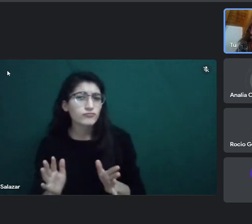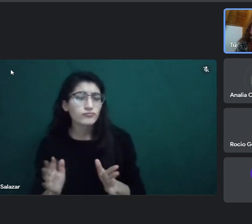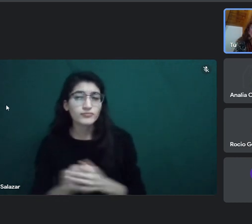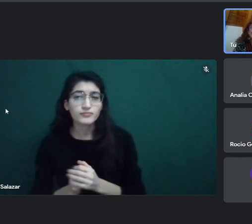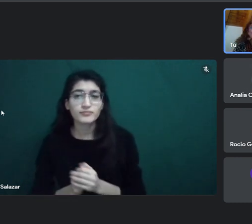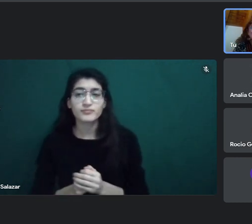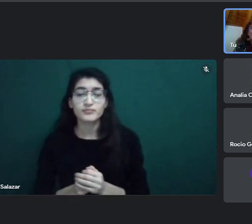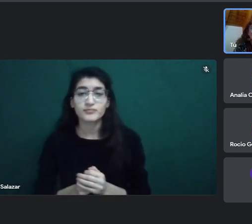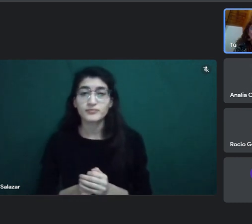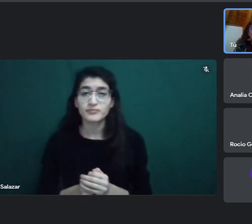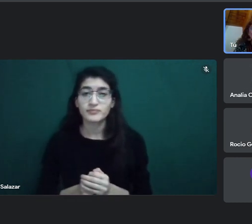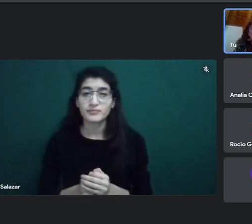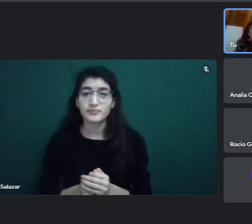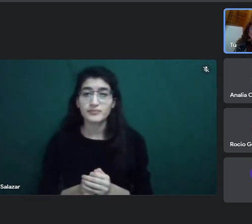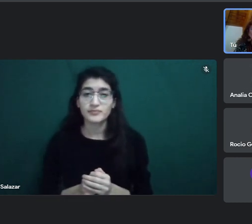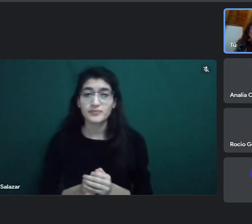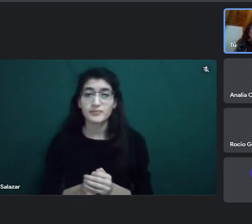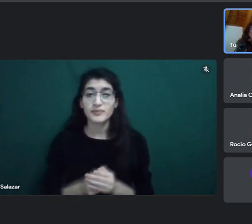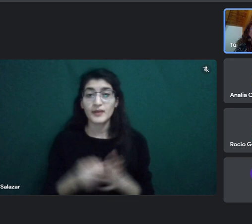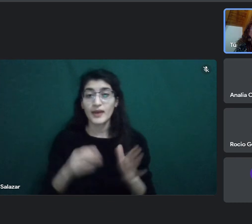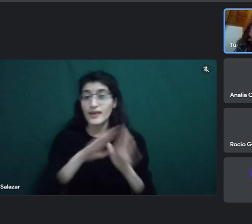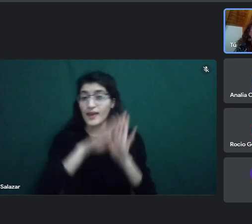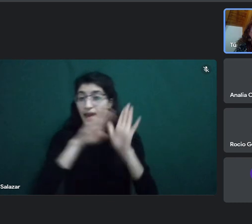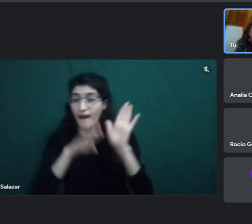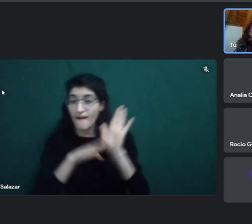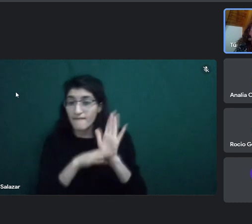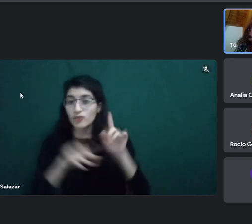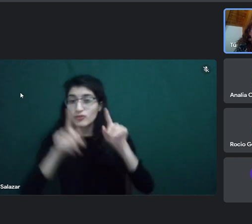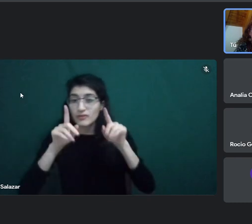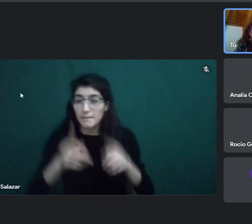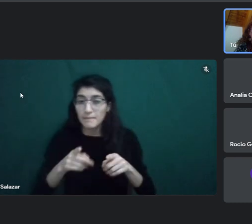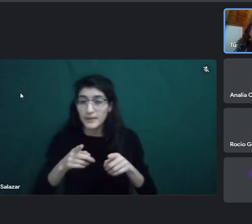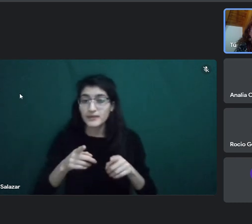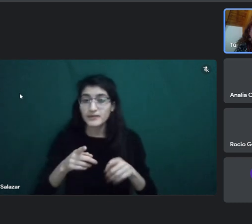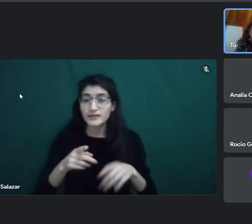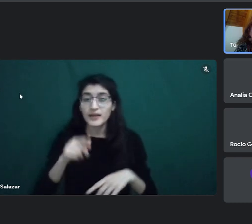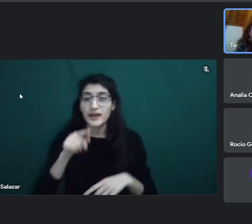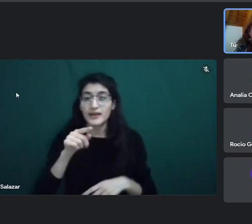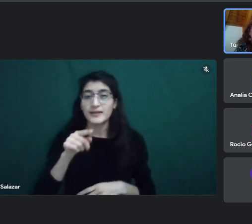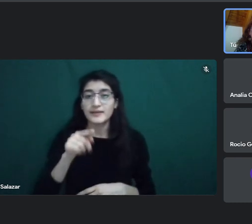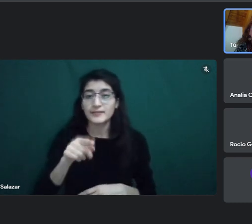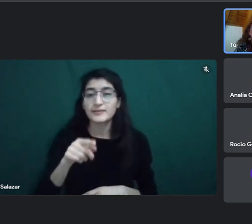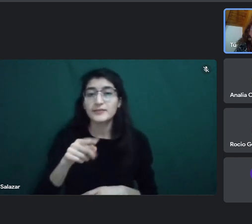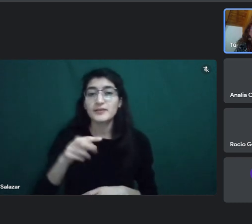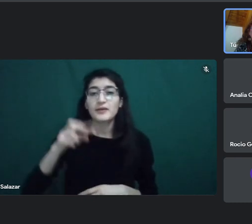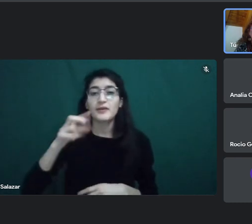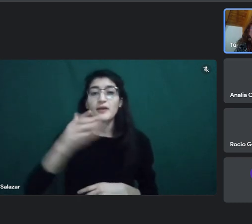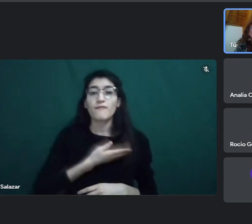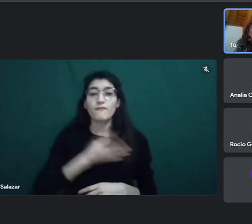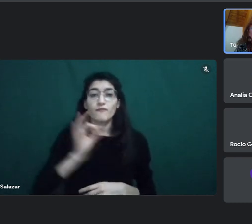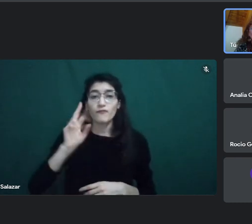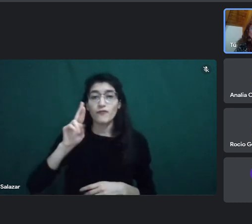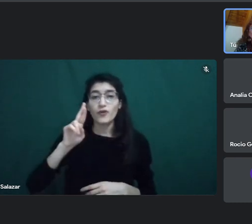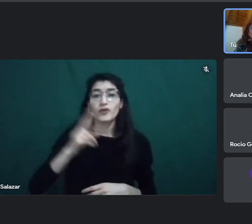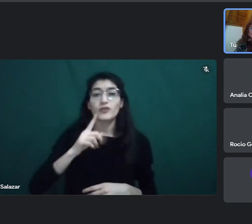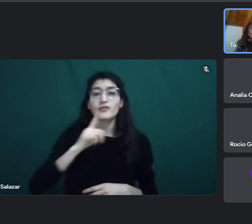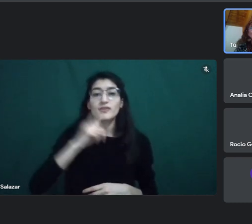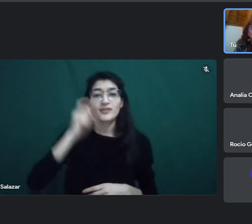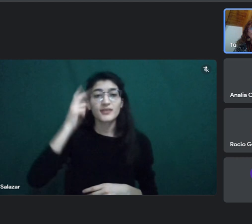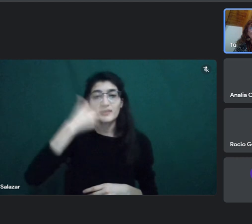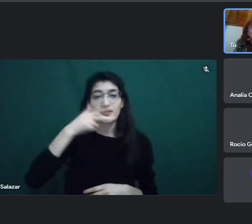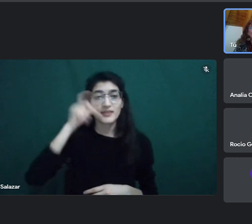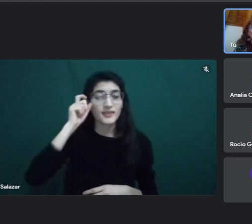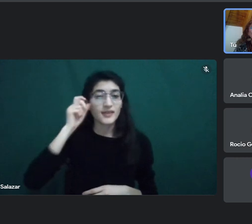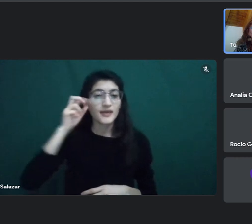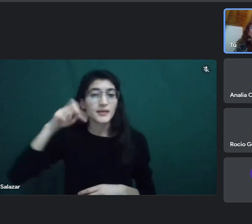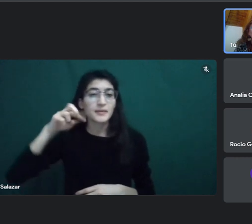acá también lo tenemos, ¿sí? For the planning period, ¿sí? Entonces, en estos casos son